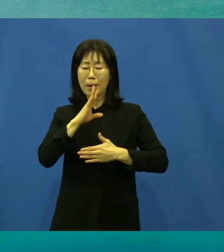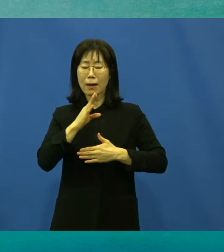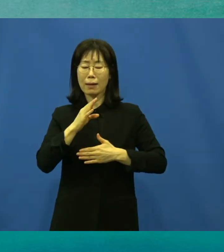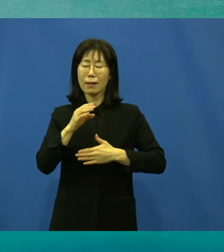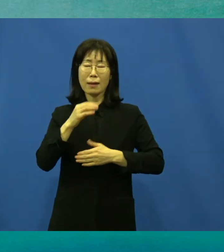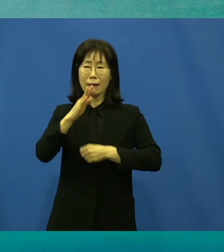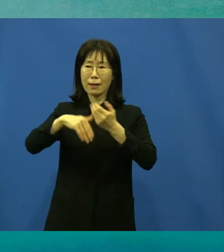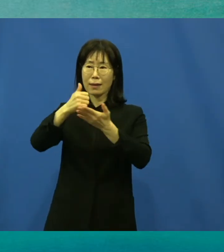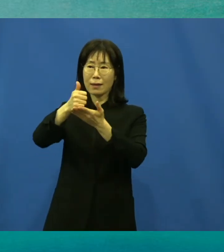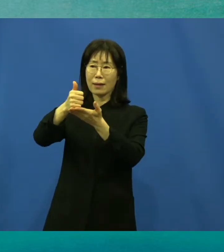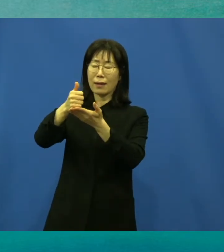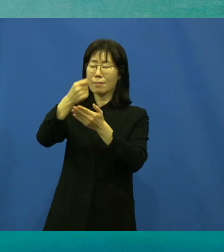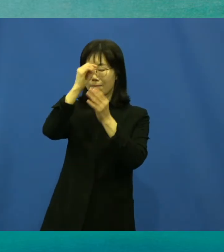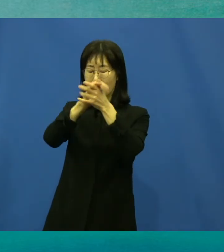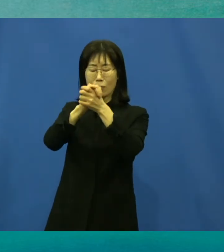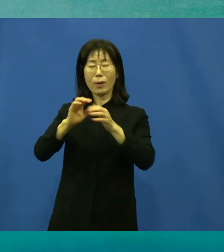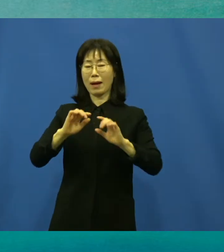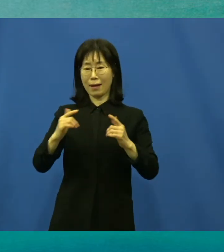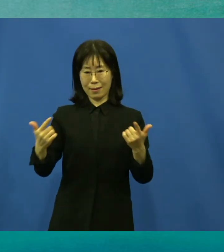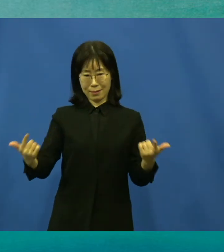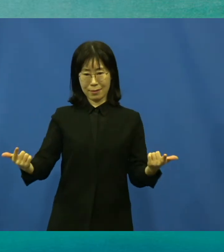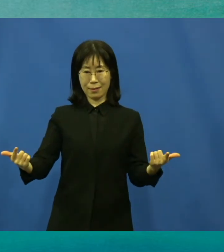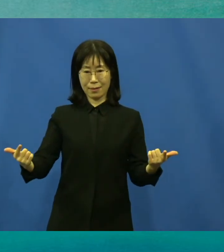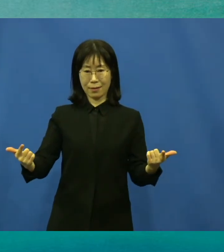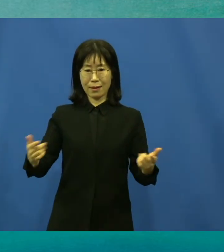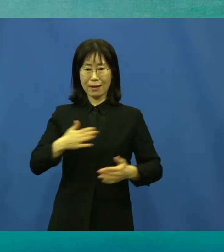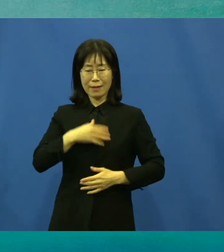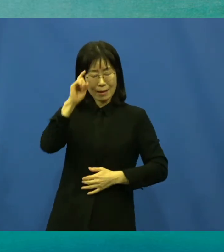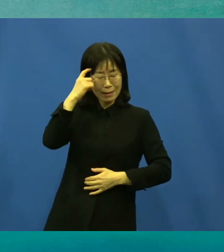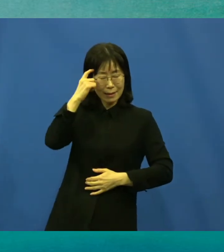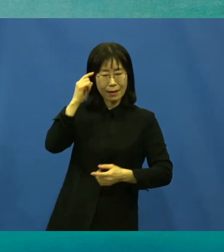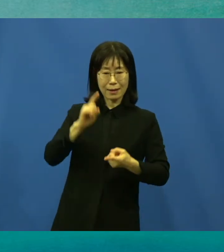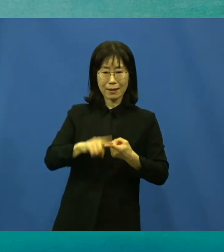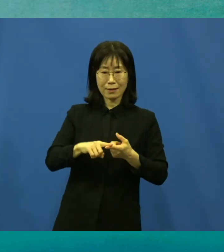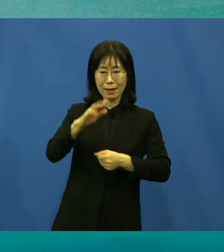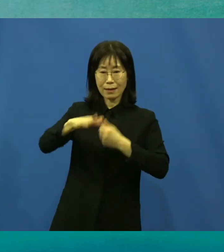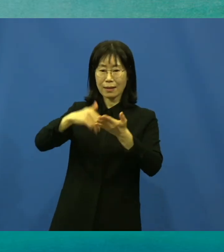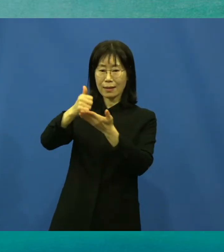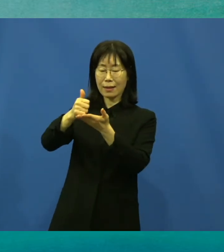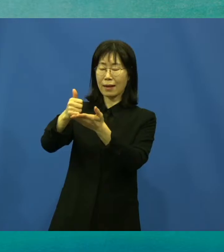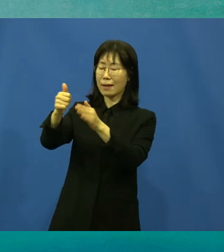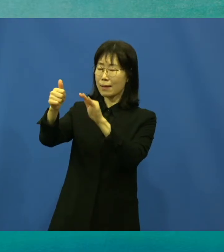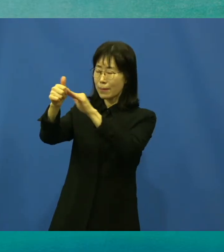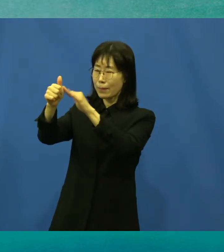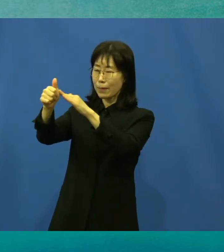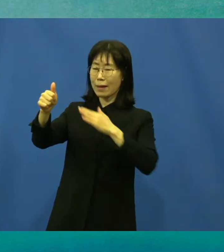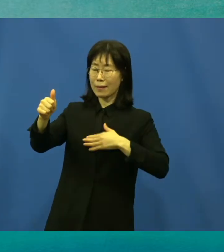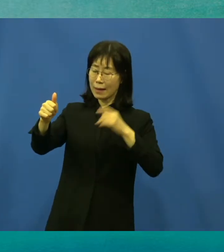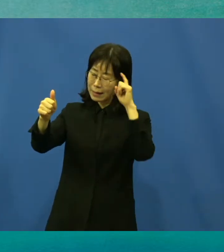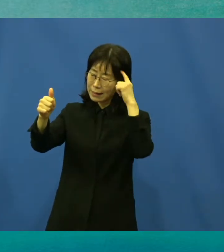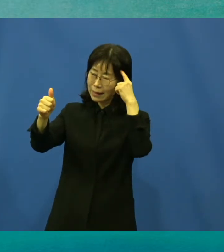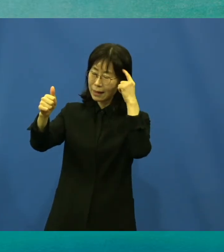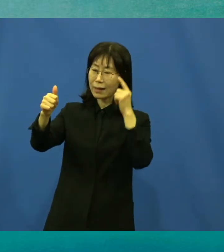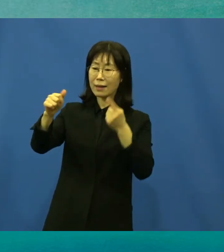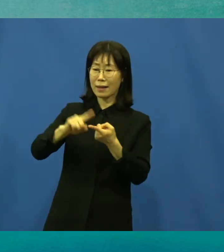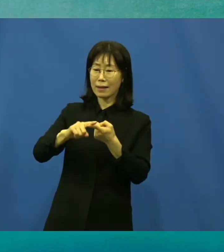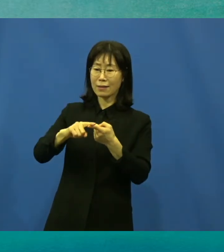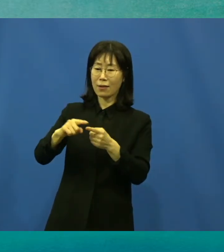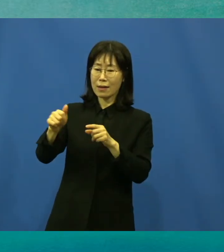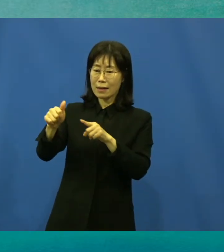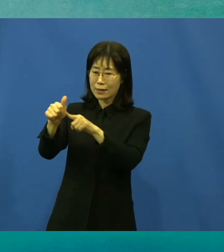하나님을 설득시키려고 해서도 안 됩니다. 자신에게 일어난 고통의 원인을 합리화하려고 해서도 안